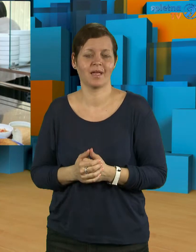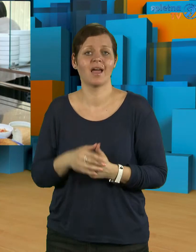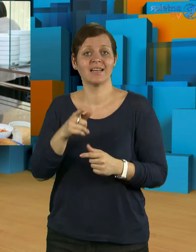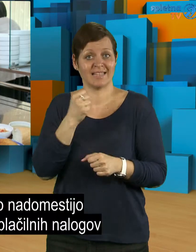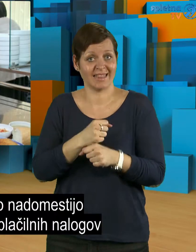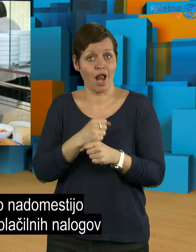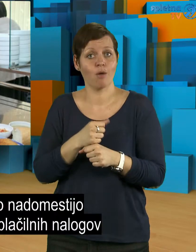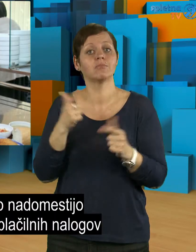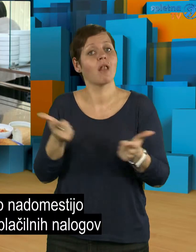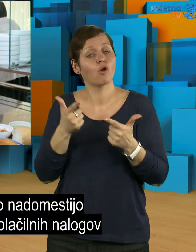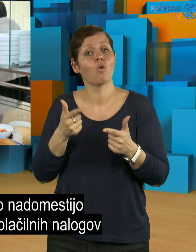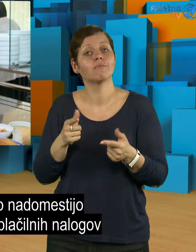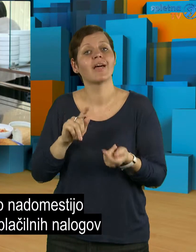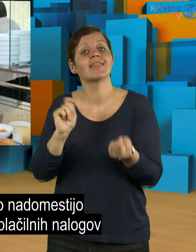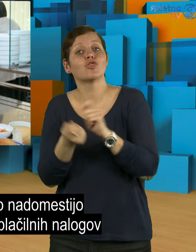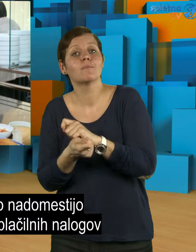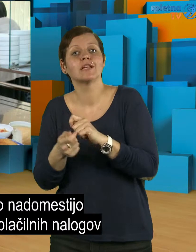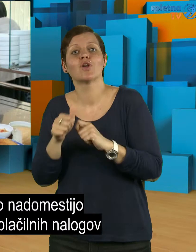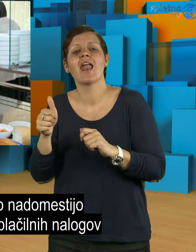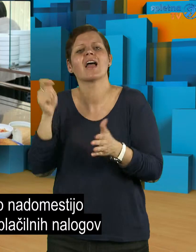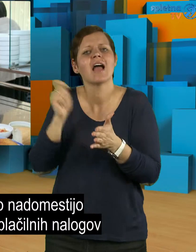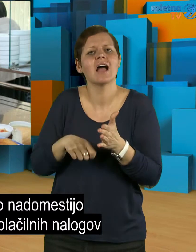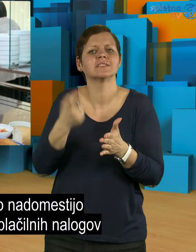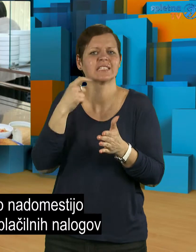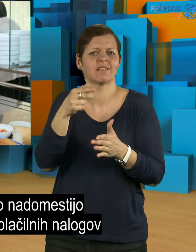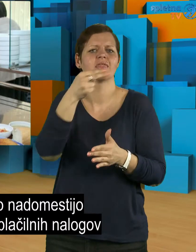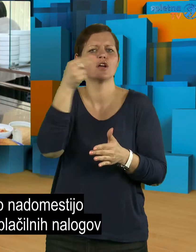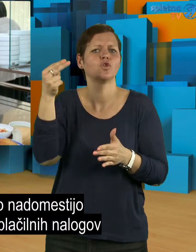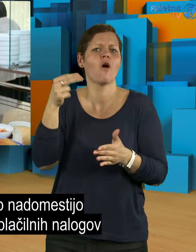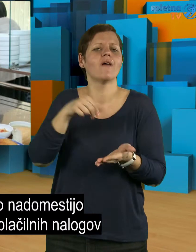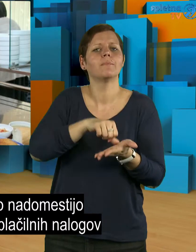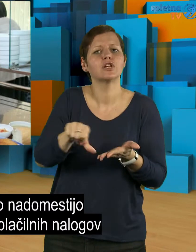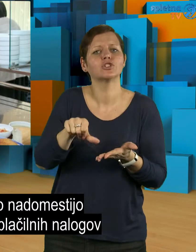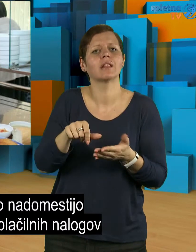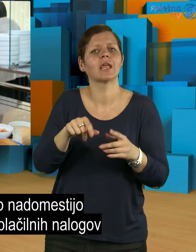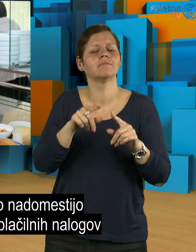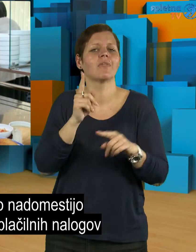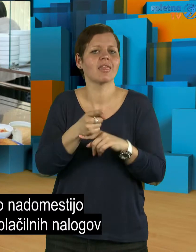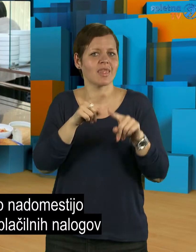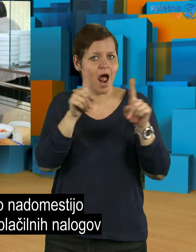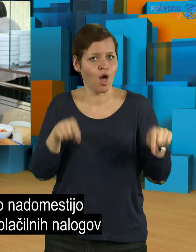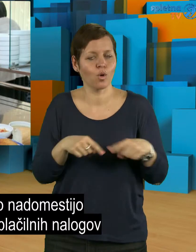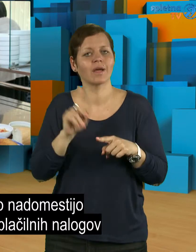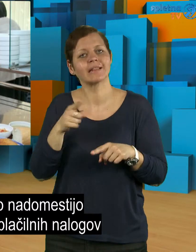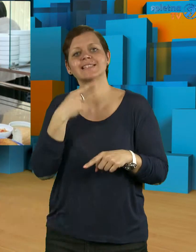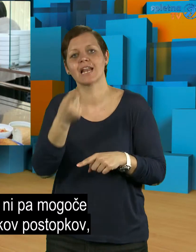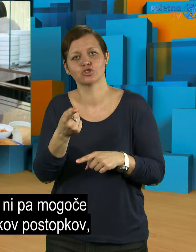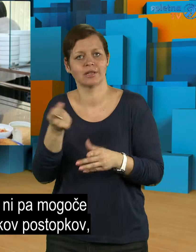Z delom se lahko nadomestijo le kazni iz naslova plačilnih nalogov in izrečenih glob, ni pa mogoče nadomestiti